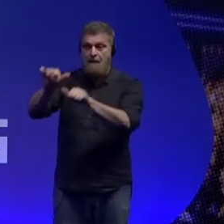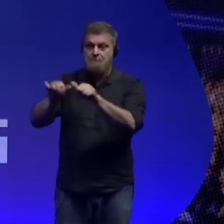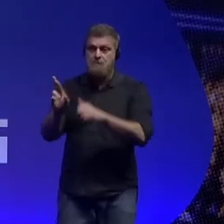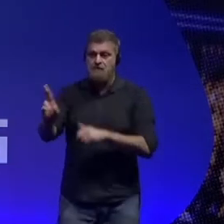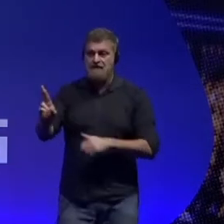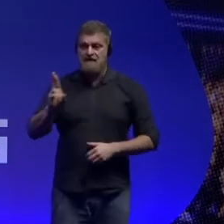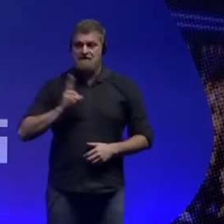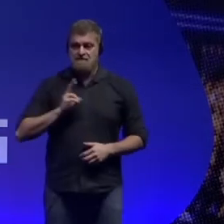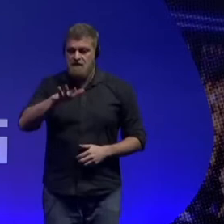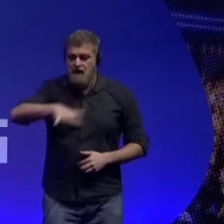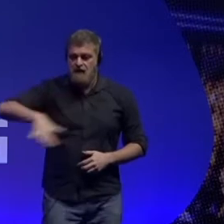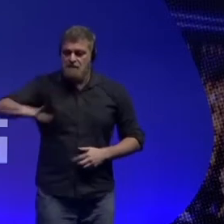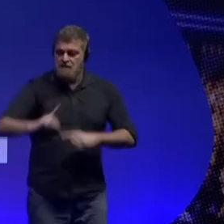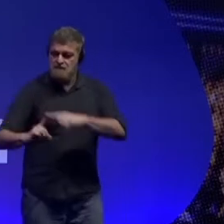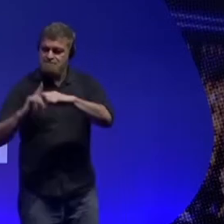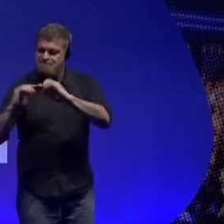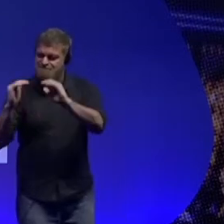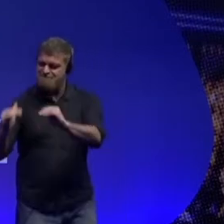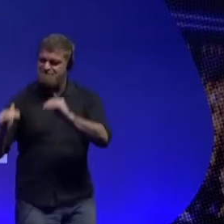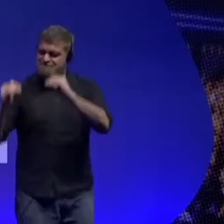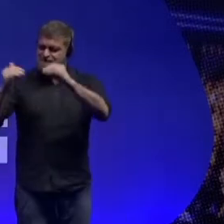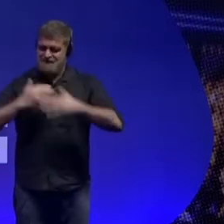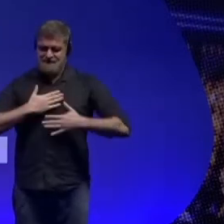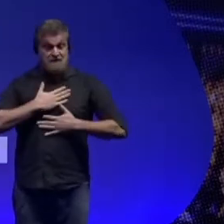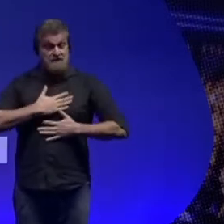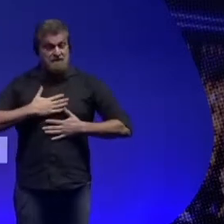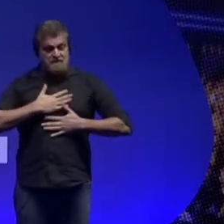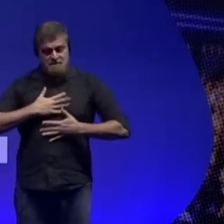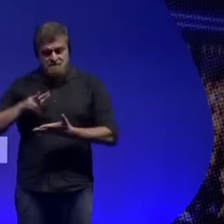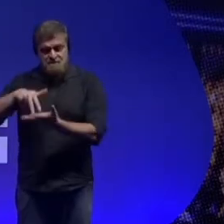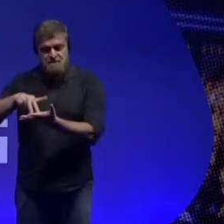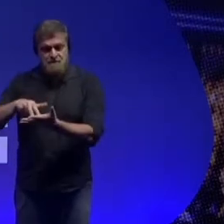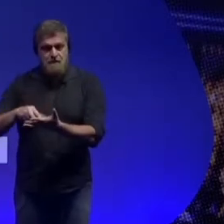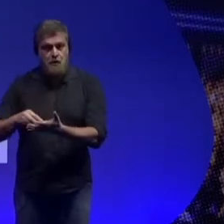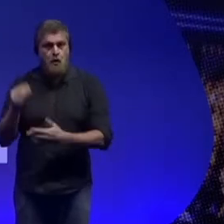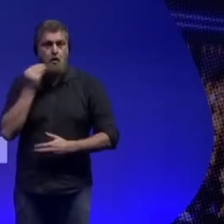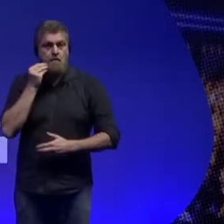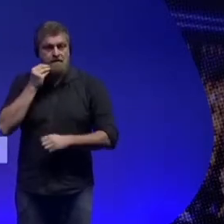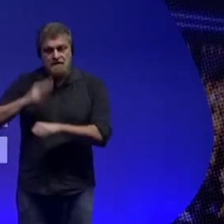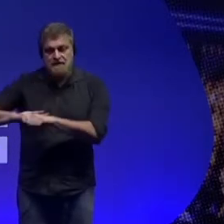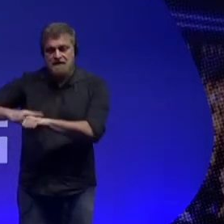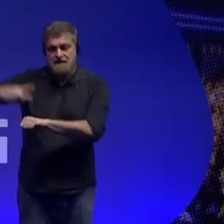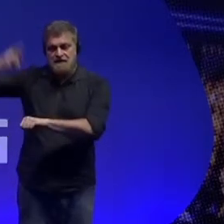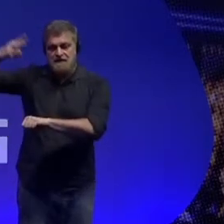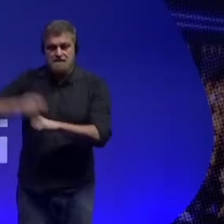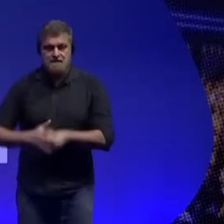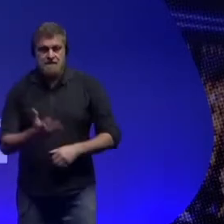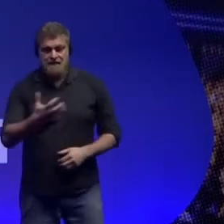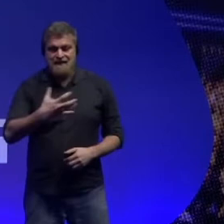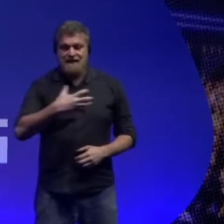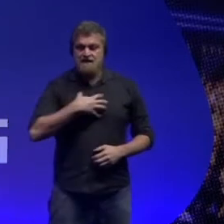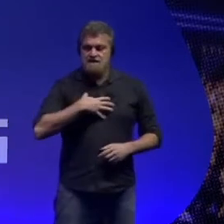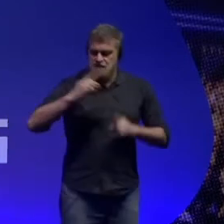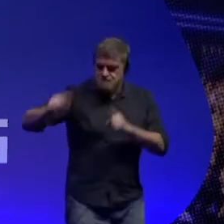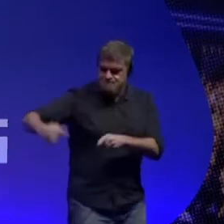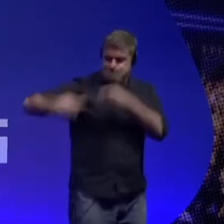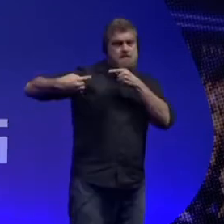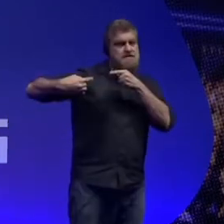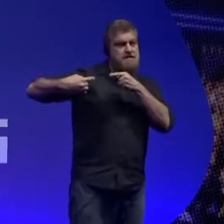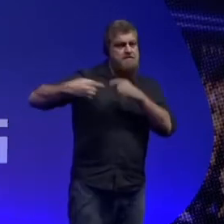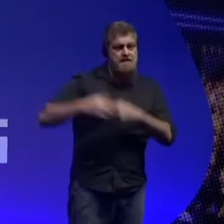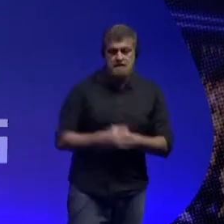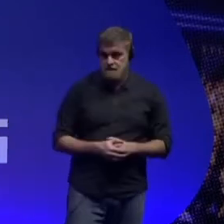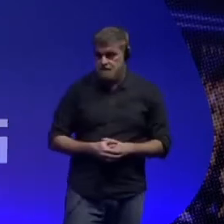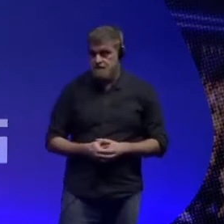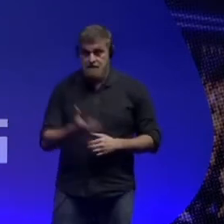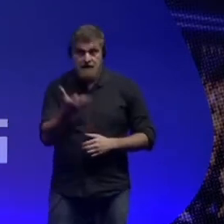elas querem um ambiente positivo, elas querem oportunidade de crescimento, elas querem se sentir desafiadas,